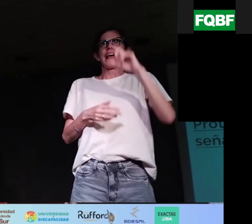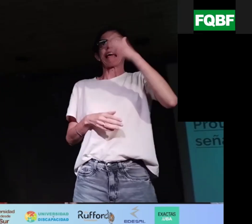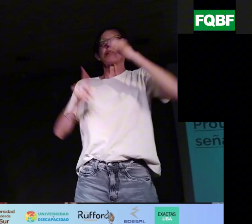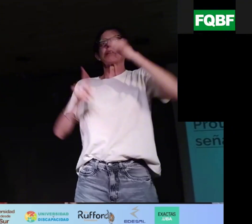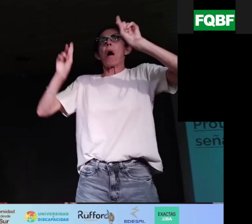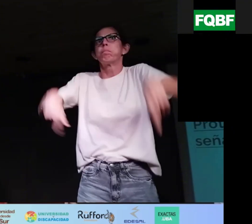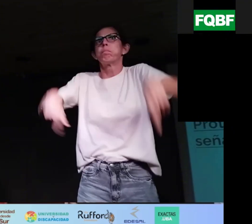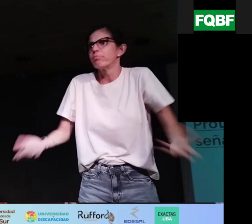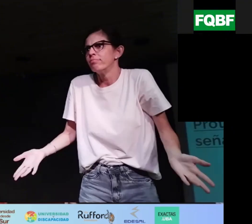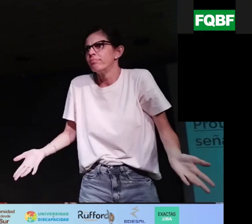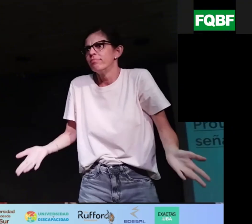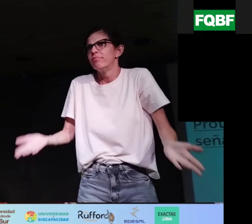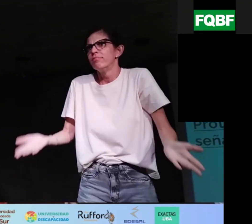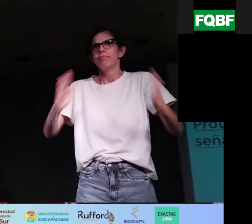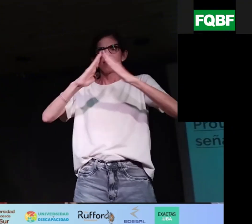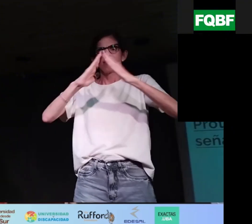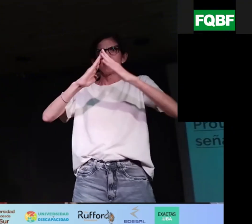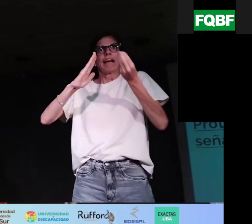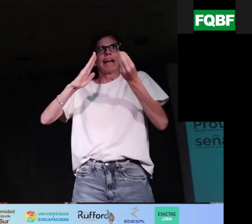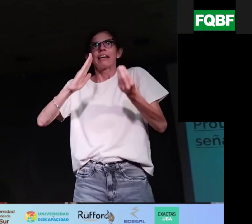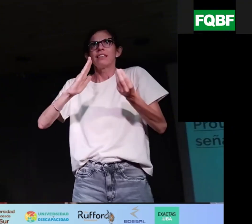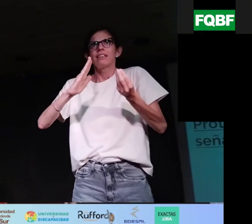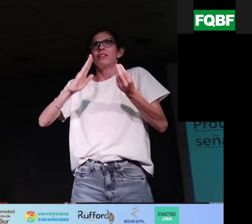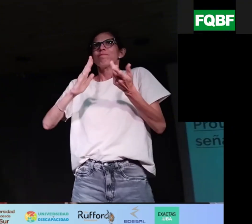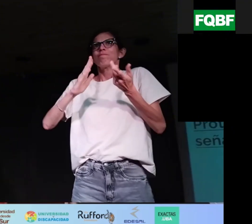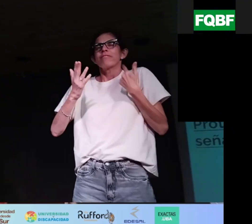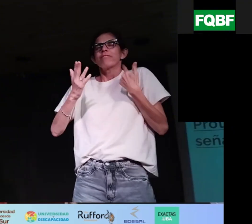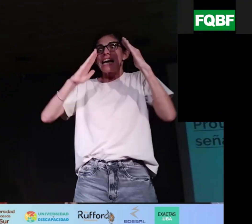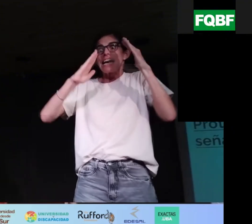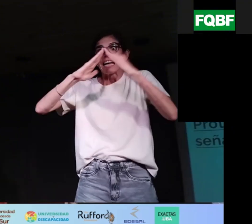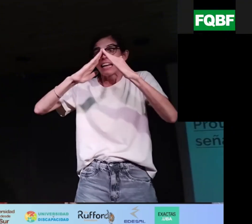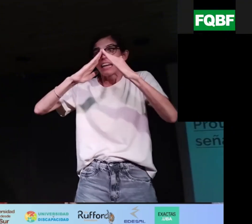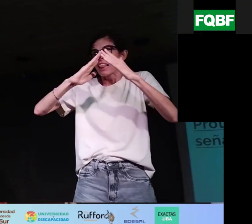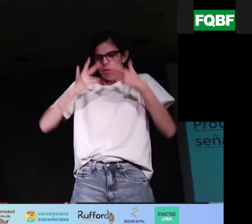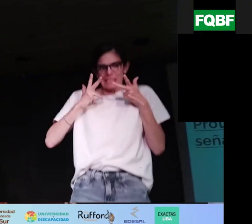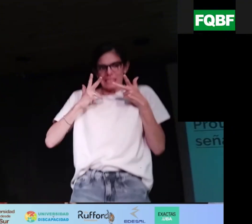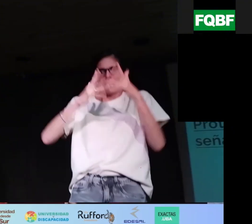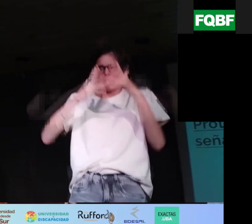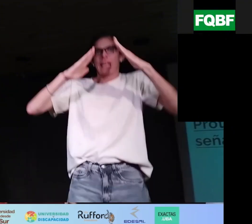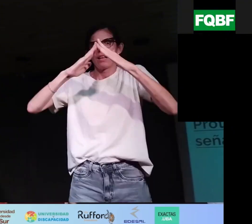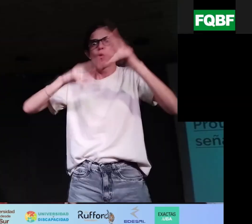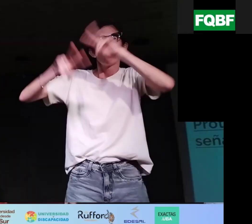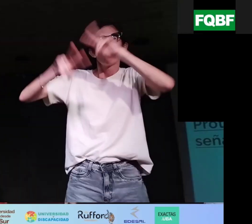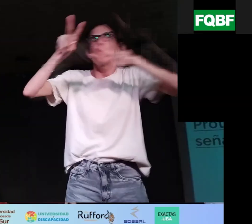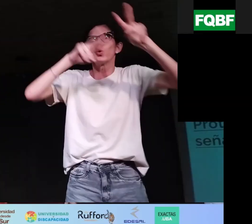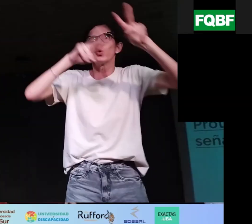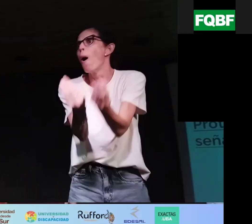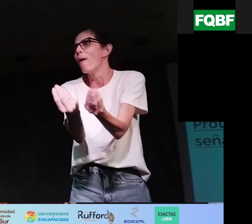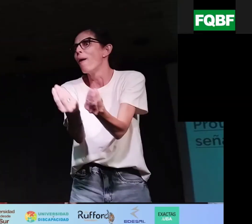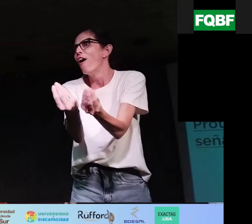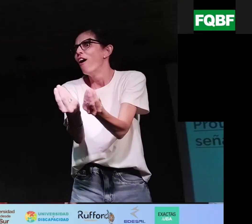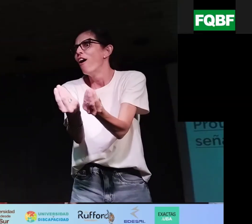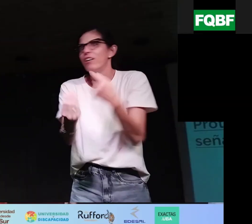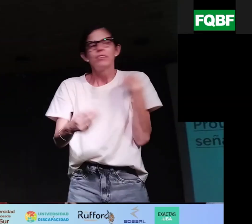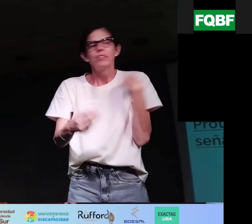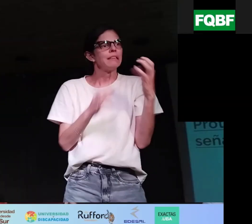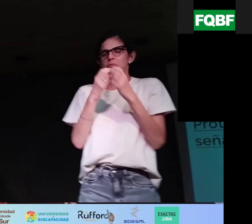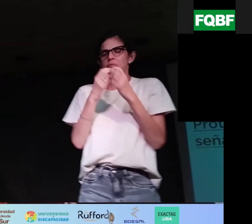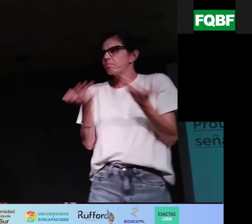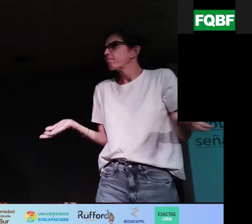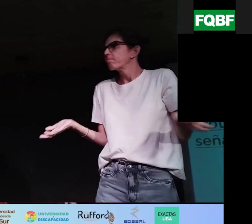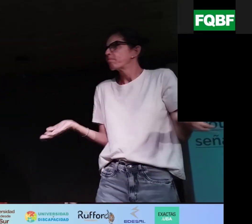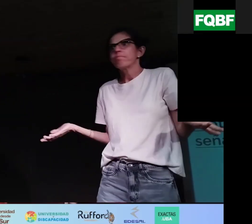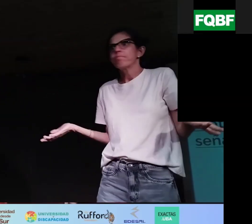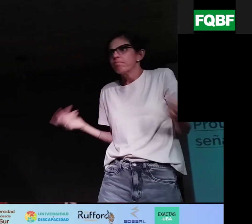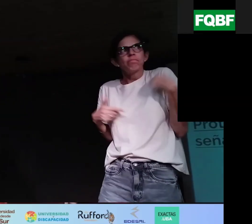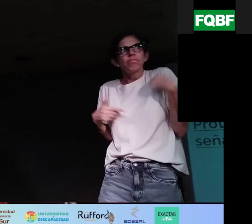deletreábamos, no tenían ni idea de qué se refería o de qué estamos hablando o de por